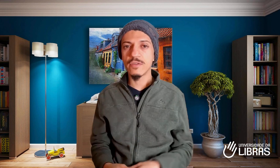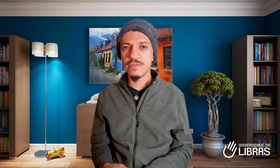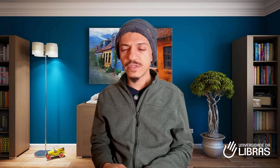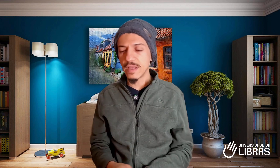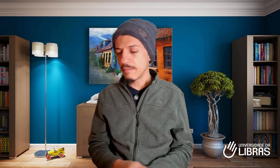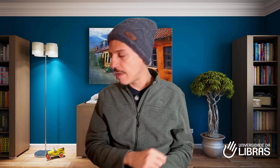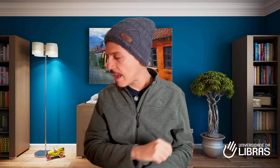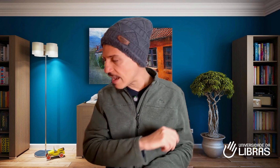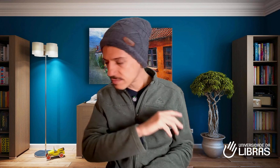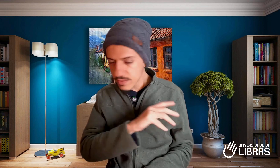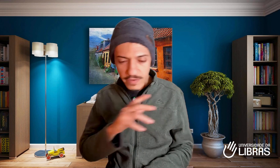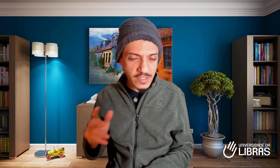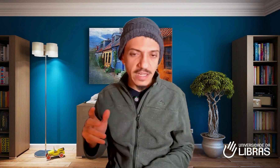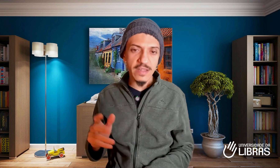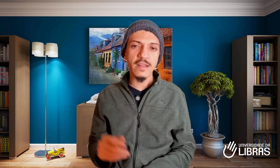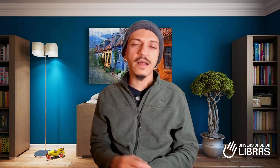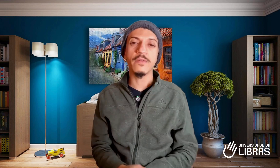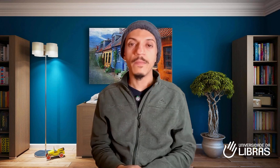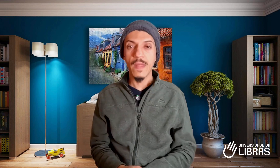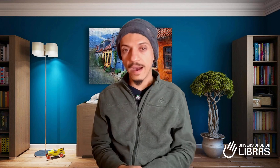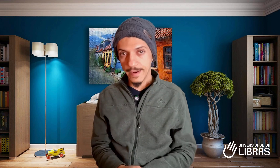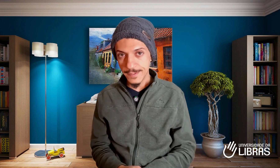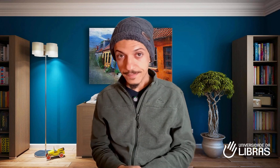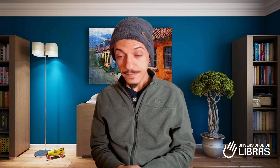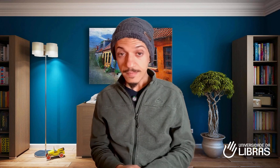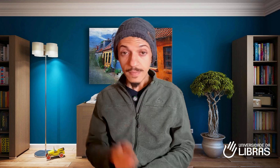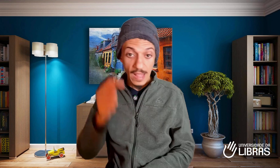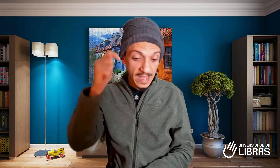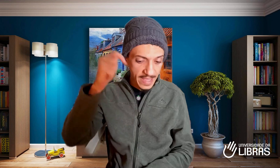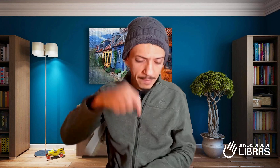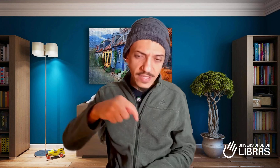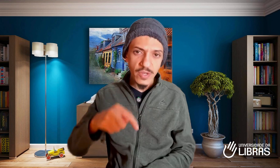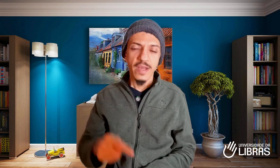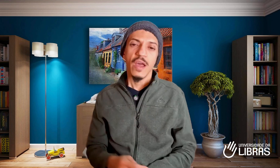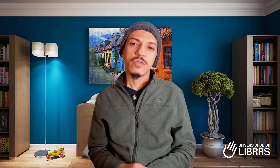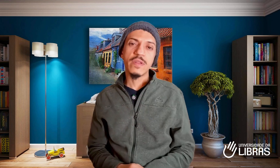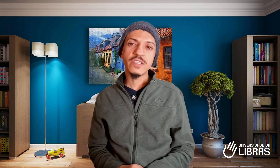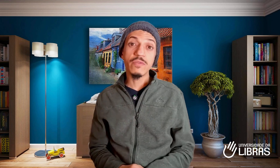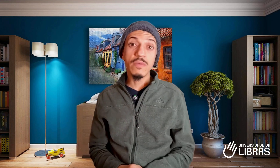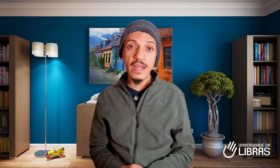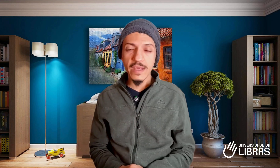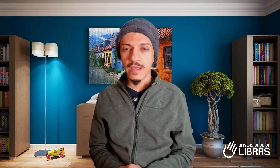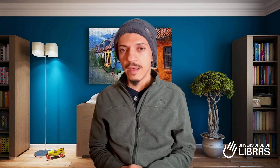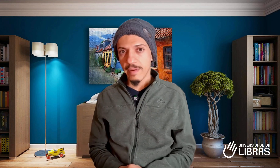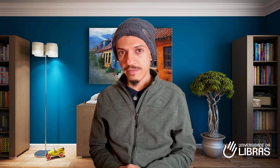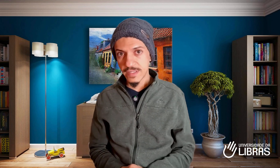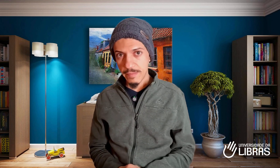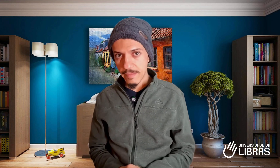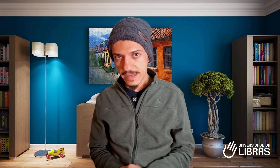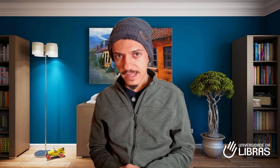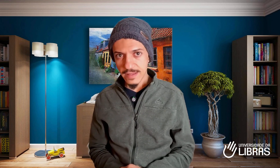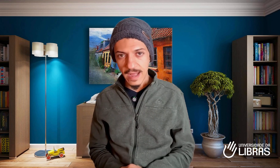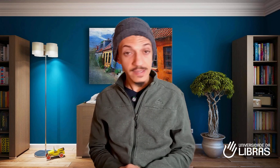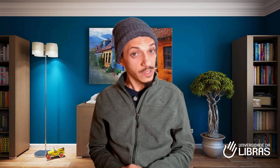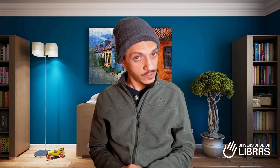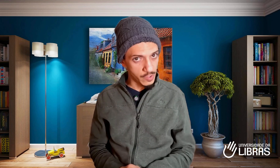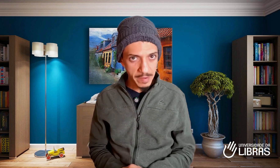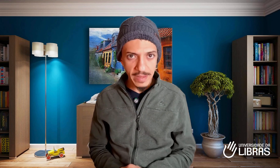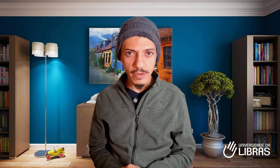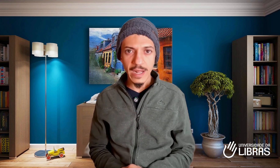você, mesmo que você está tentando há anos. Aqui abaixo, estou deixando o link para você saber mais detalhes sobre a mentoria Libras